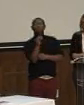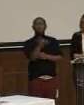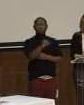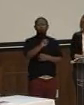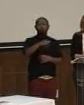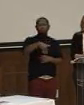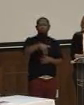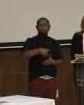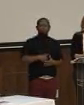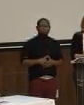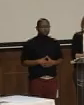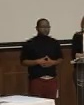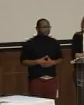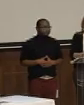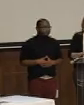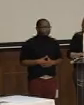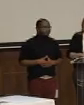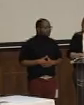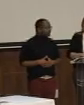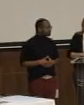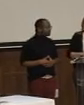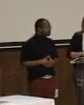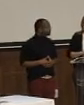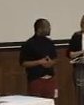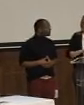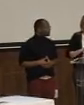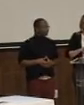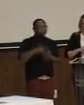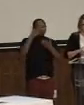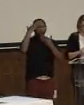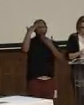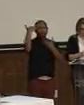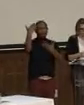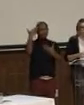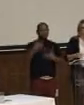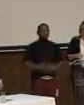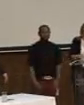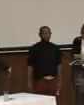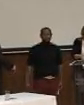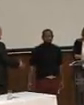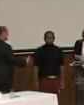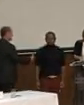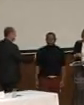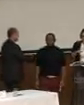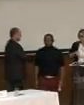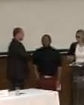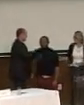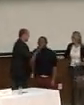Obrigada a todos e todas.